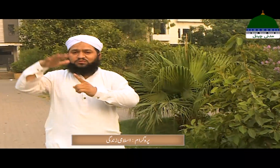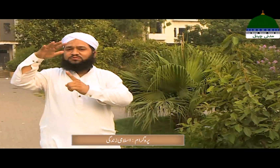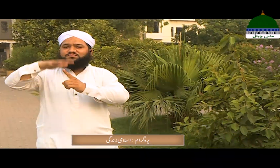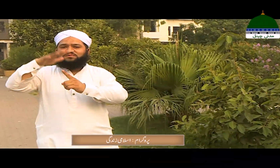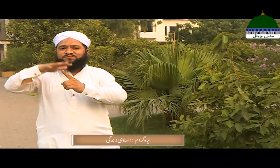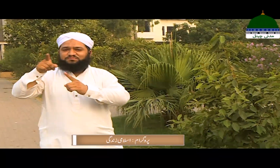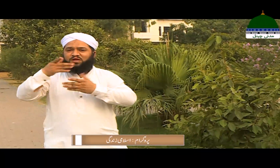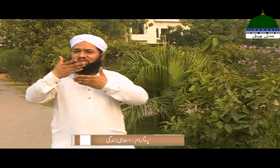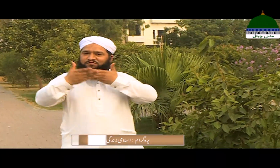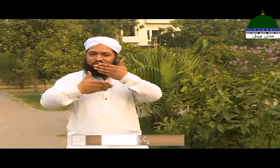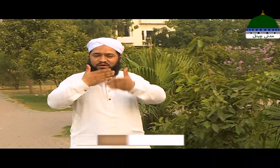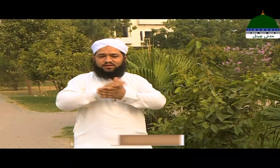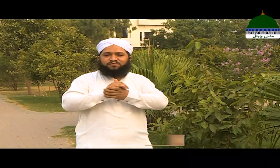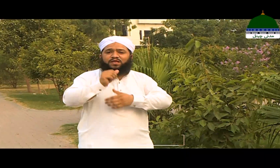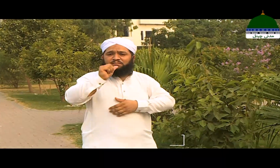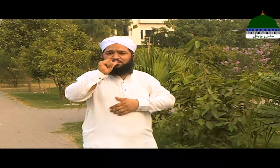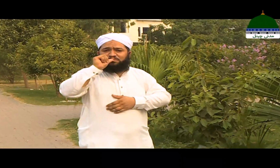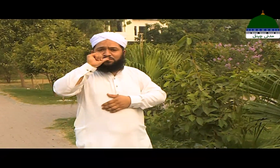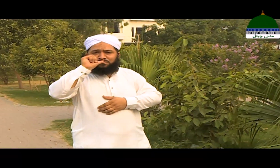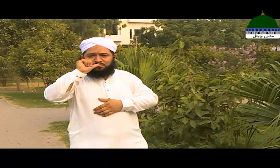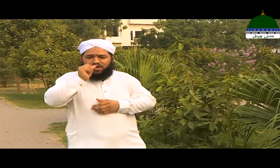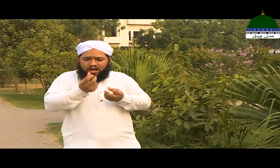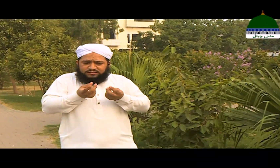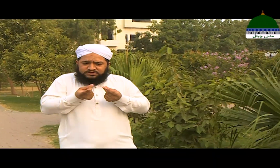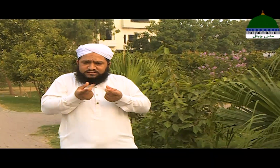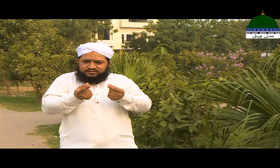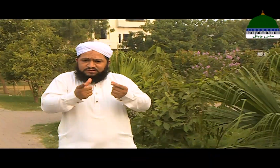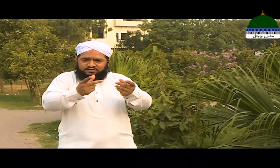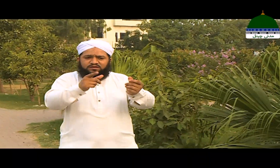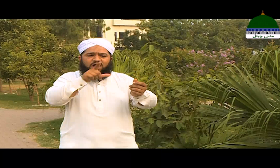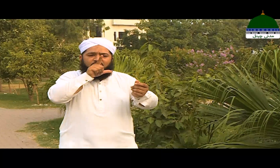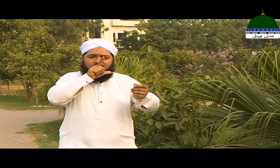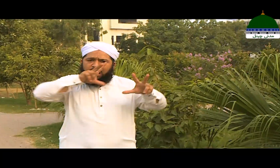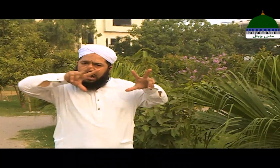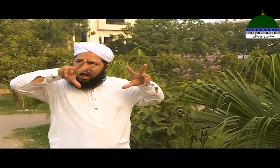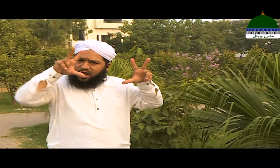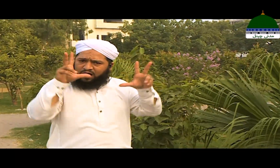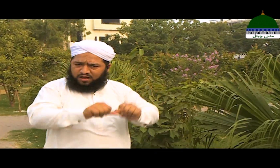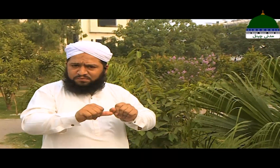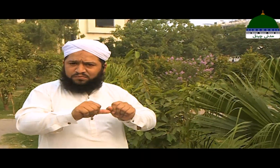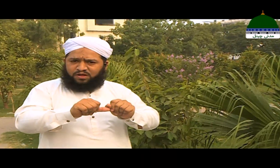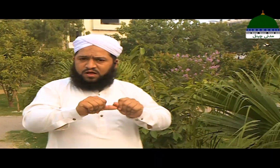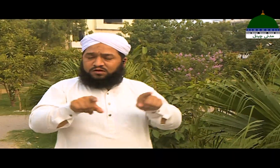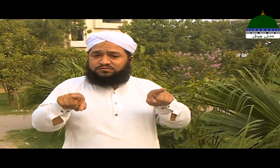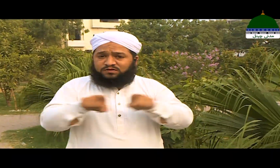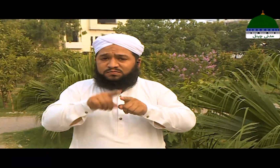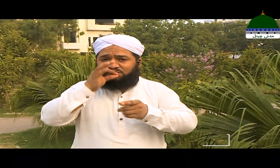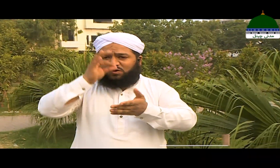اللہ عنہ فرماتے ہیں، پانی جتنی جلدی آگ کو بجھا دیتا ہے، اللہ کے آخری نبی صلی اللہ